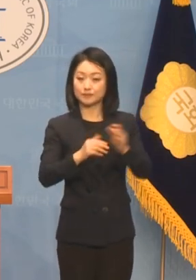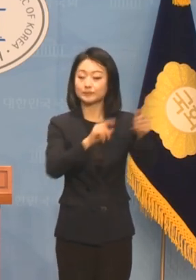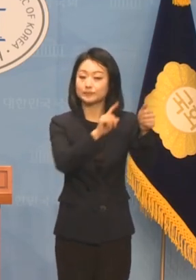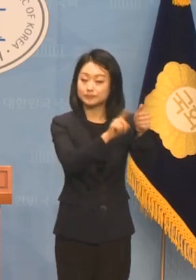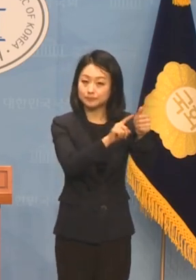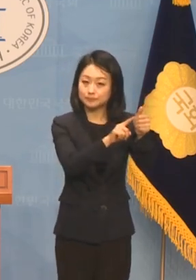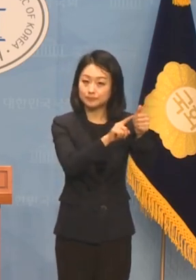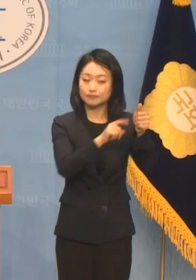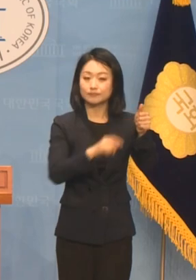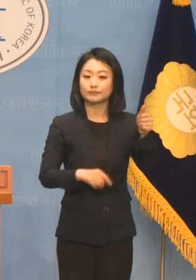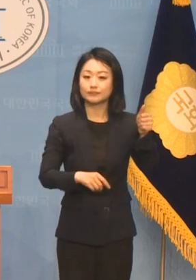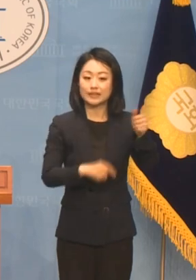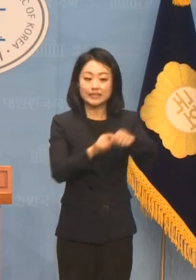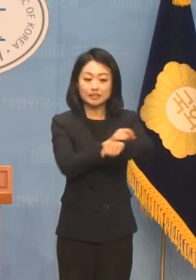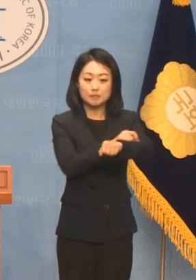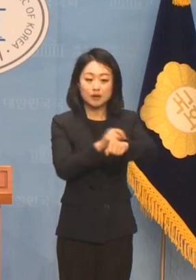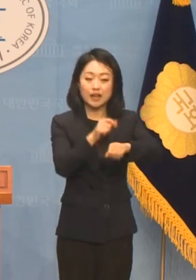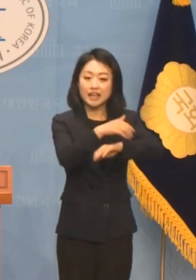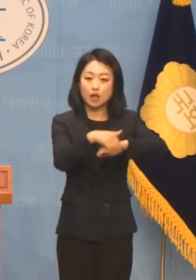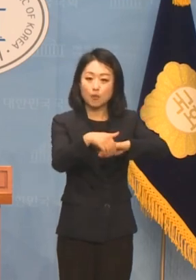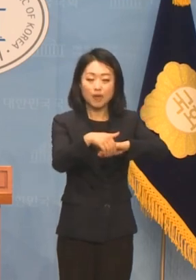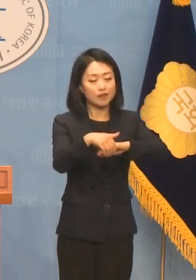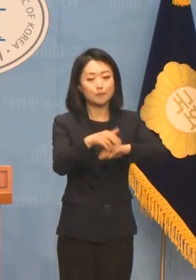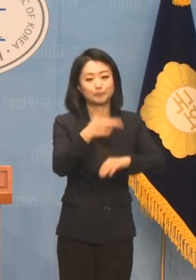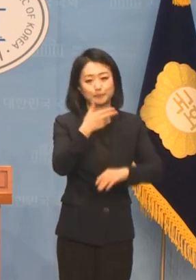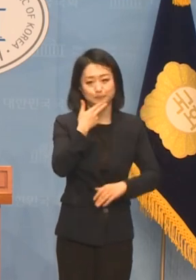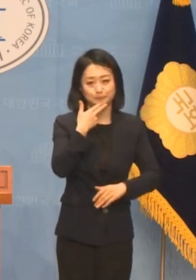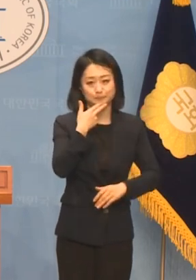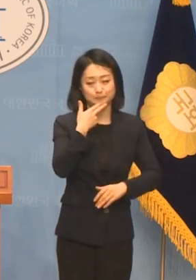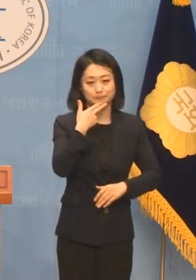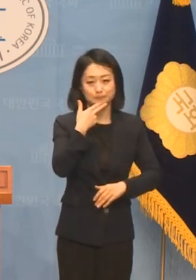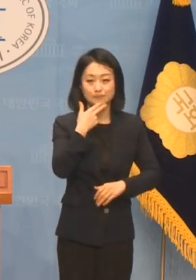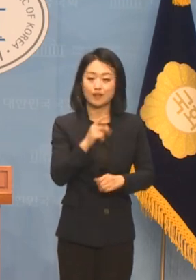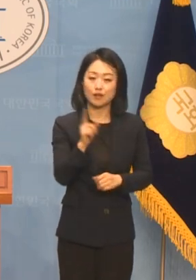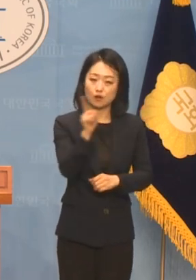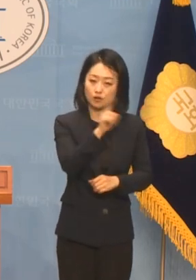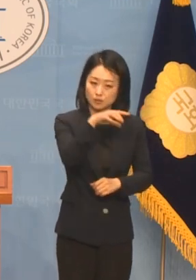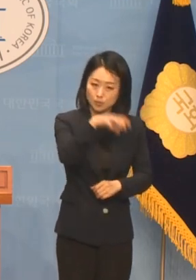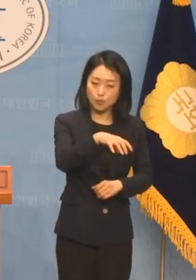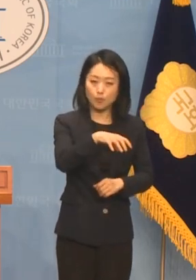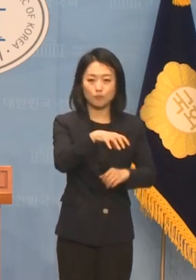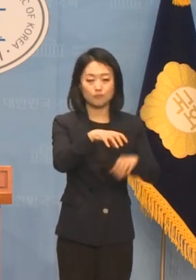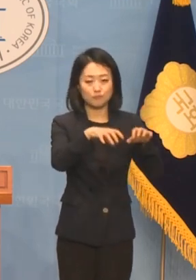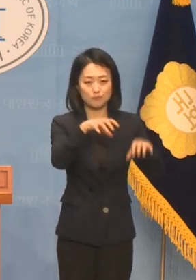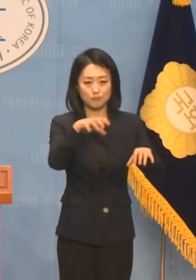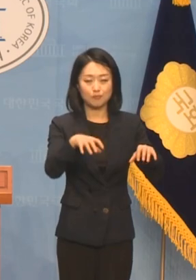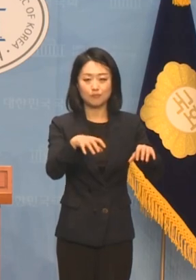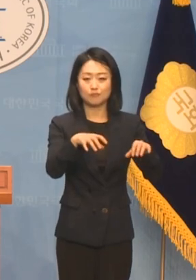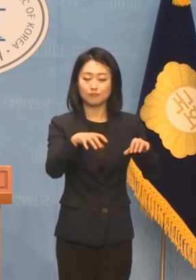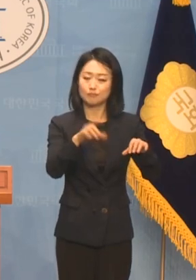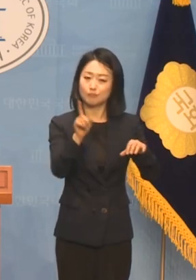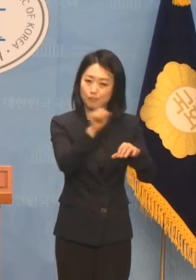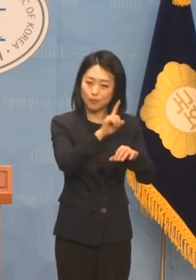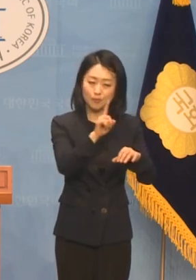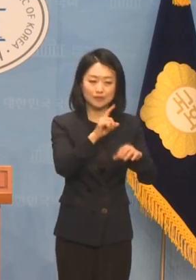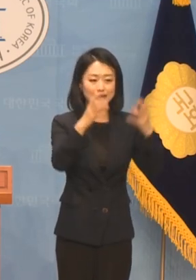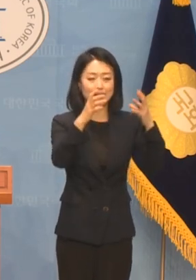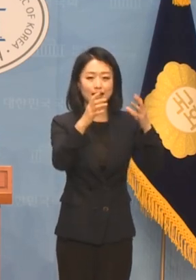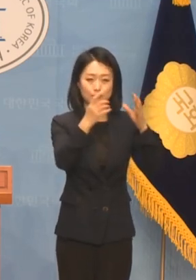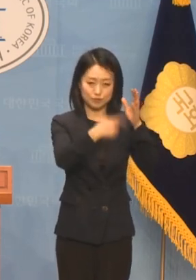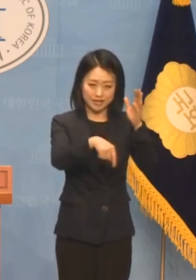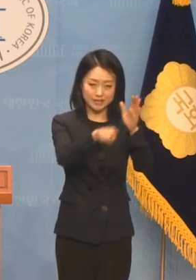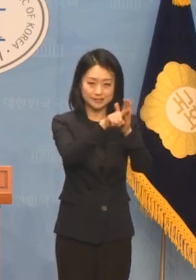위원장은 또 특별한 계획을 갖고 있진 않고 어디서 무엇을 하든 나라 걱정을 하며